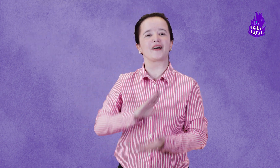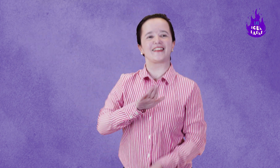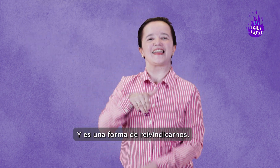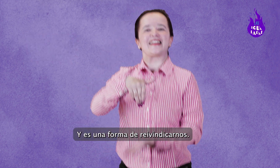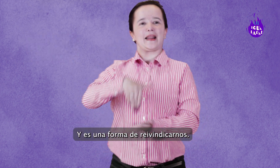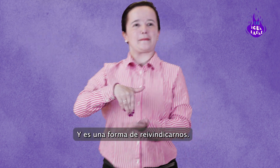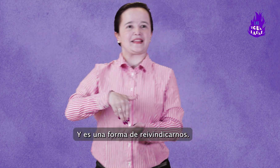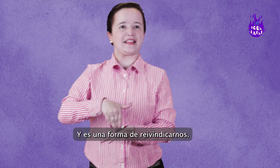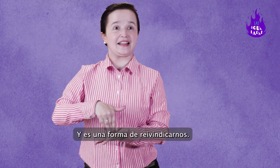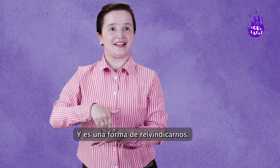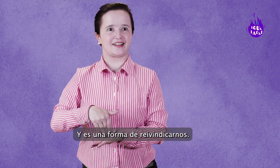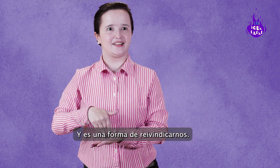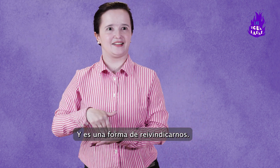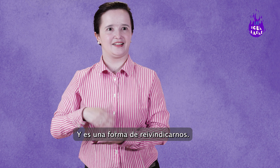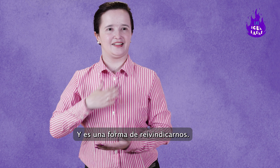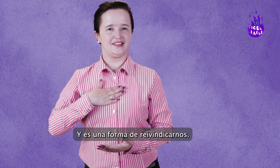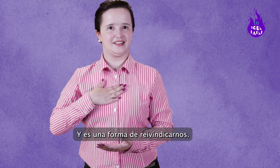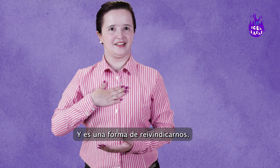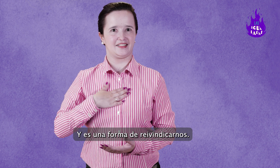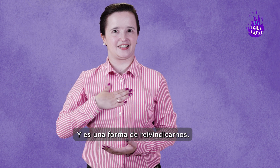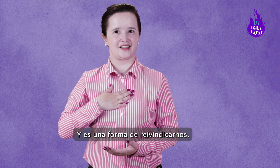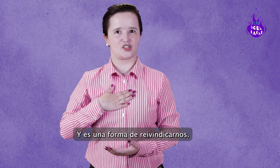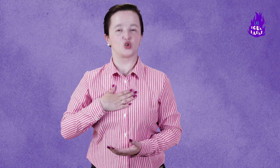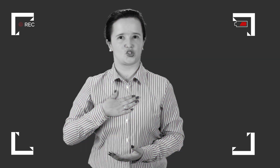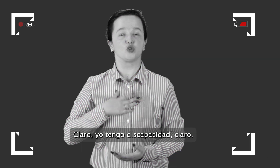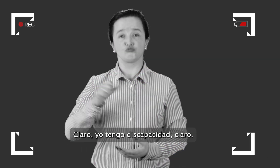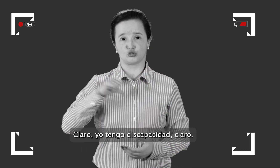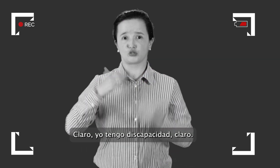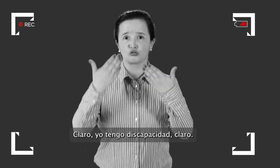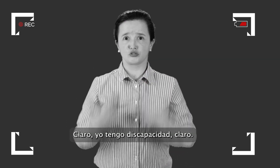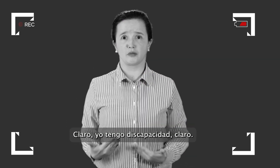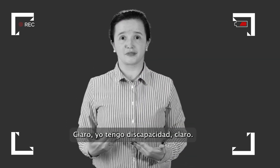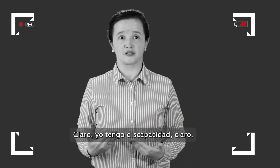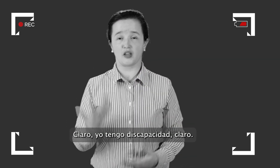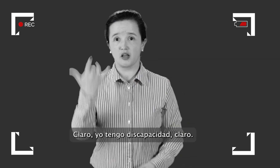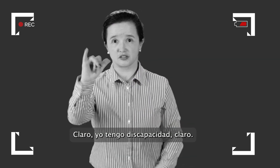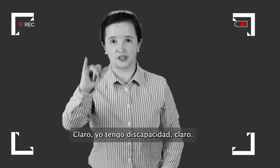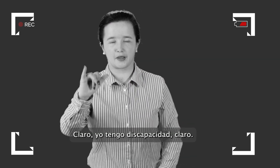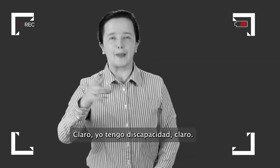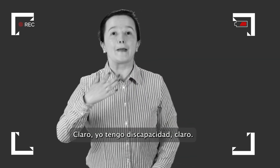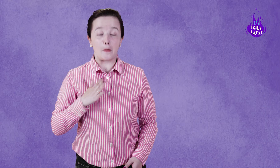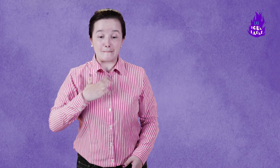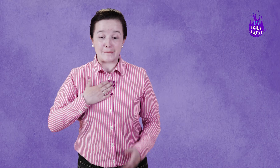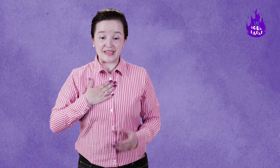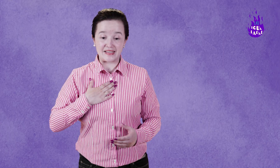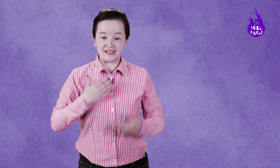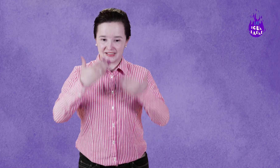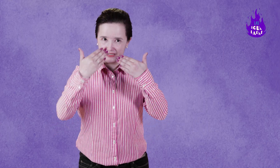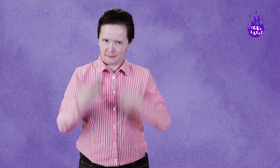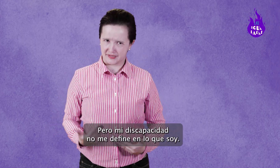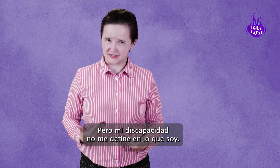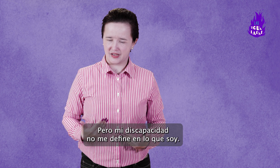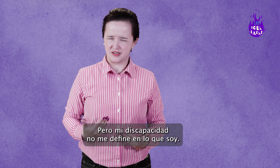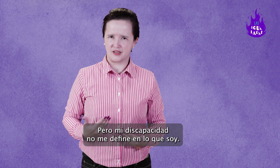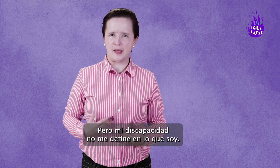Y es una forma de reivindicarnos. Claro, yo tengo discapacidad, claro. Pero mi